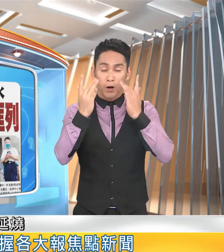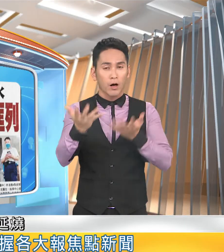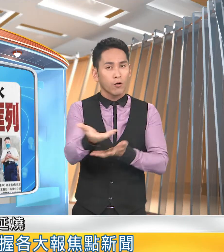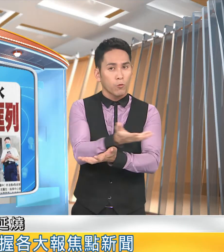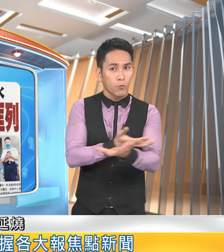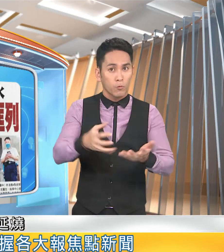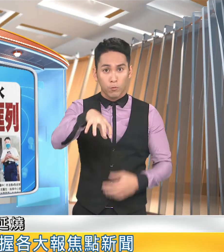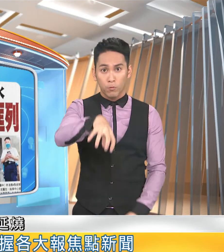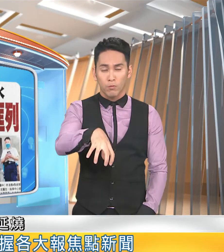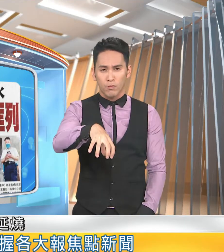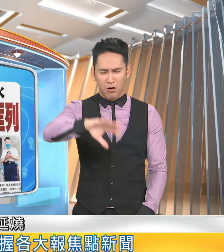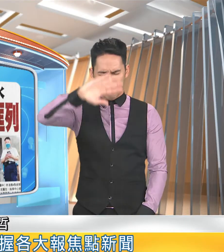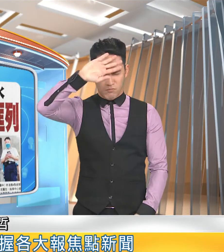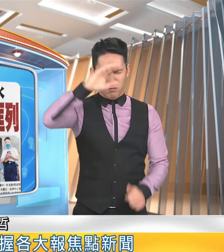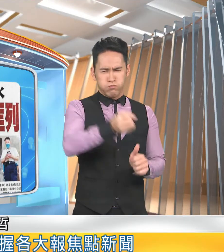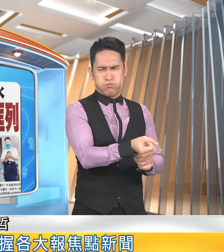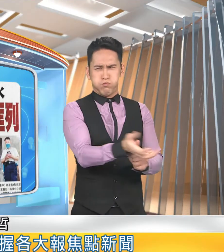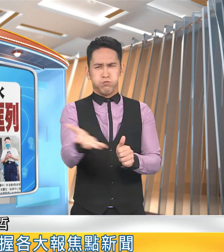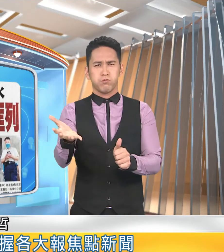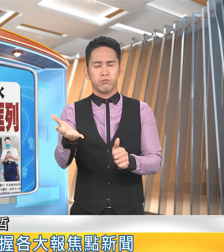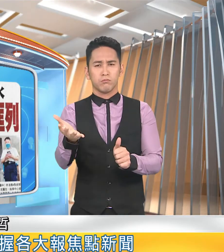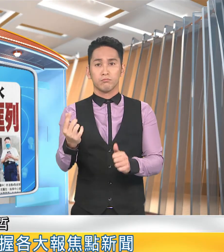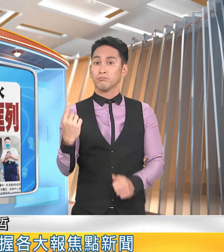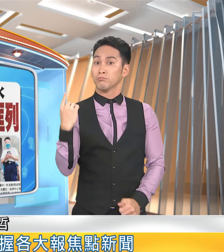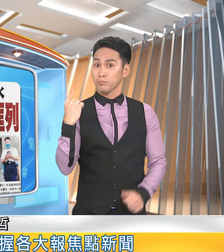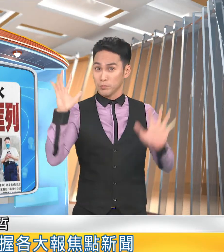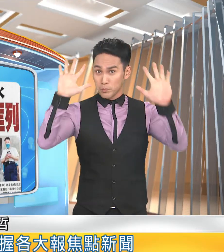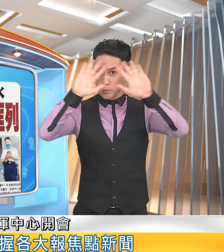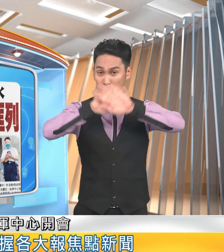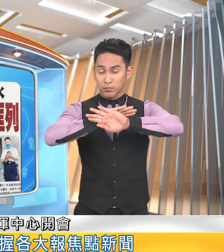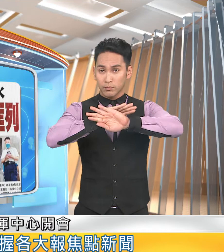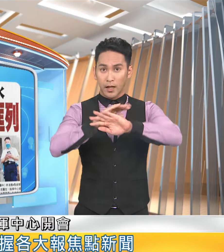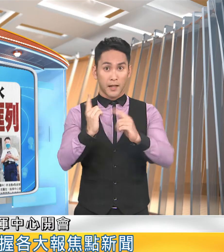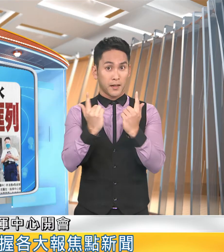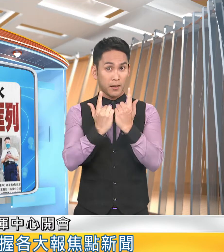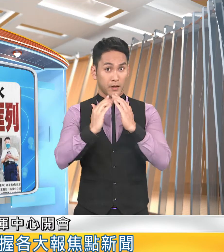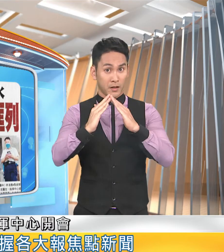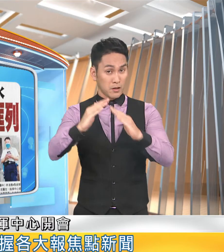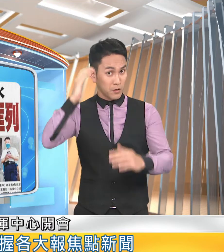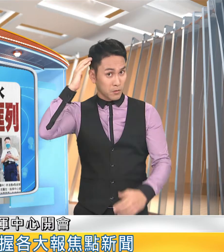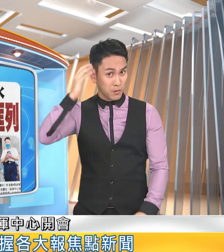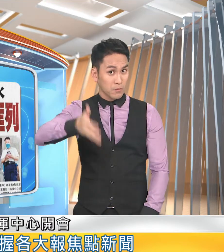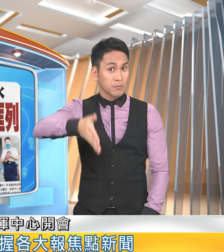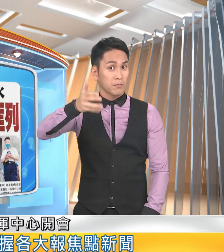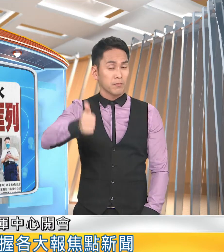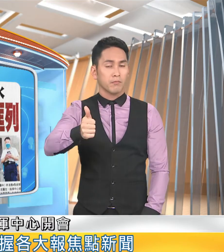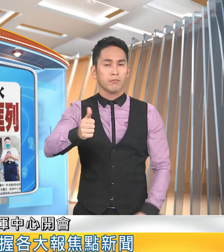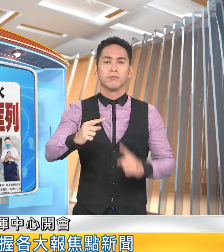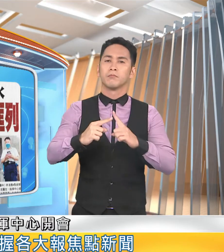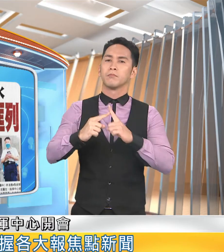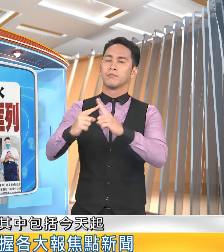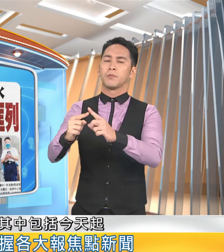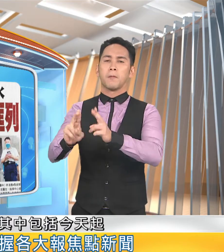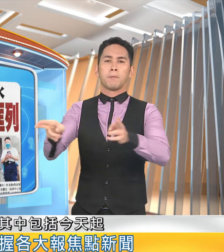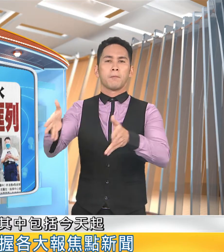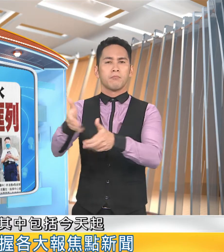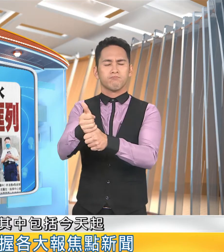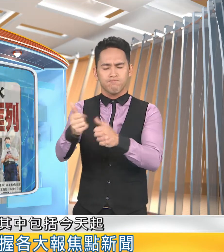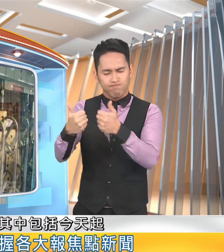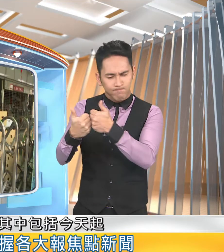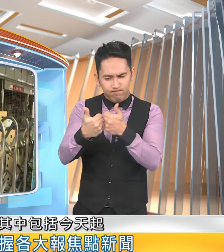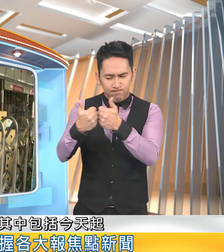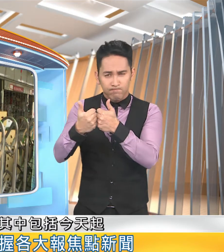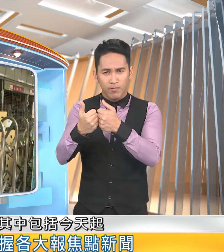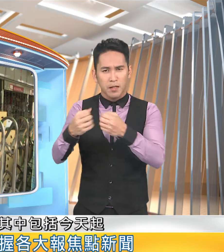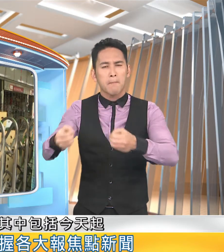北农群聚事件延烧，台北市长柯文哲昨天到疫情指挥中心开会，达成了